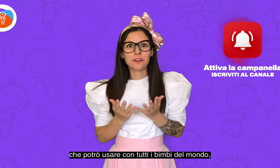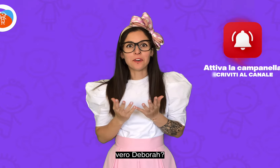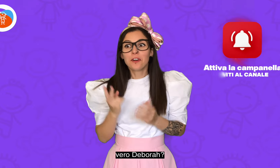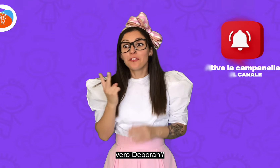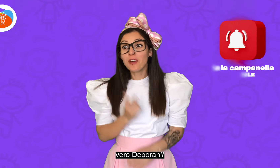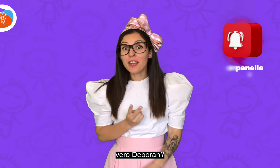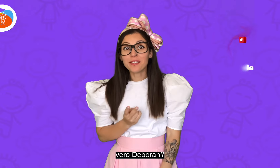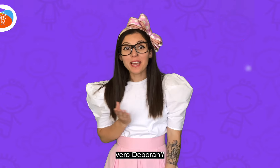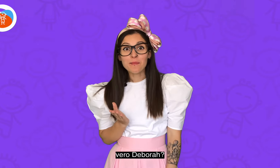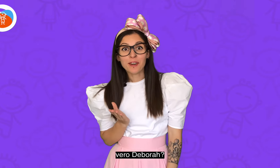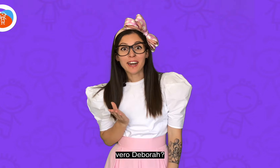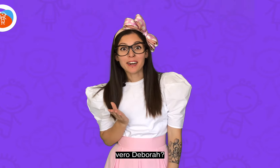Vero Deborah?